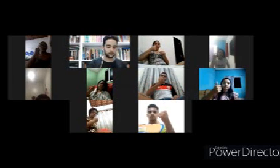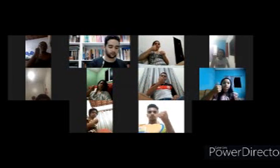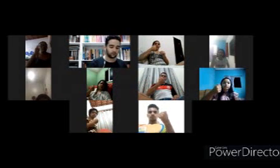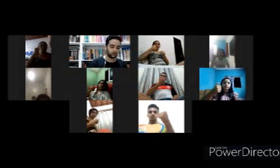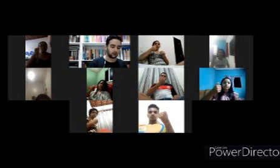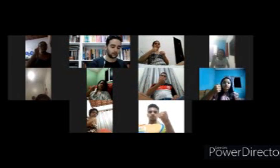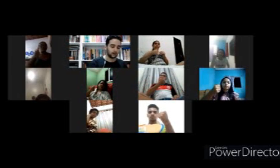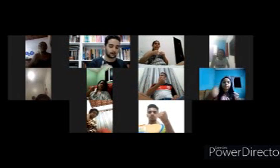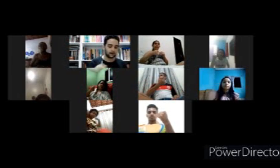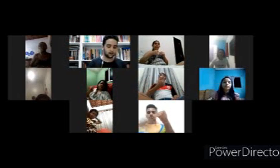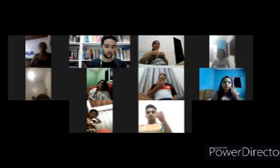Certo. Régua.